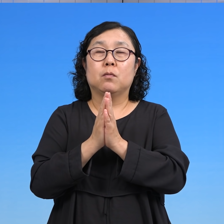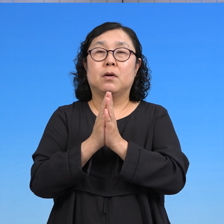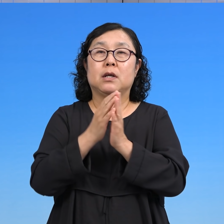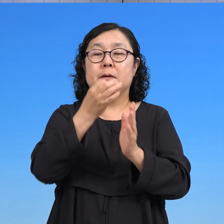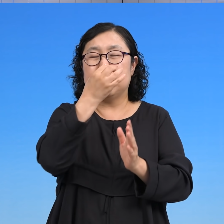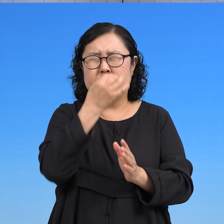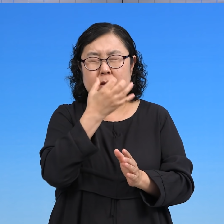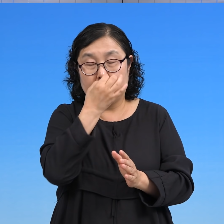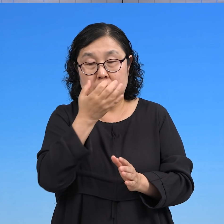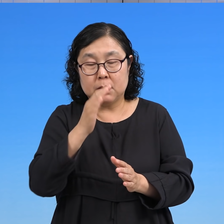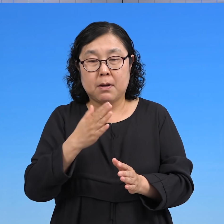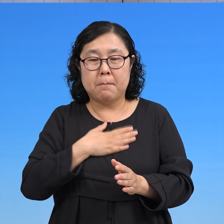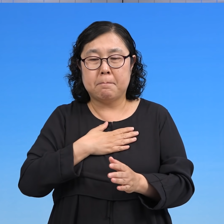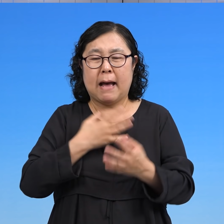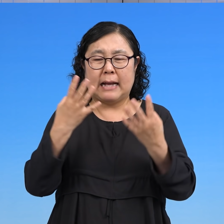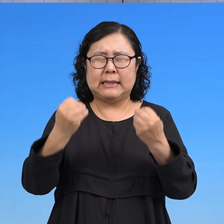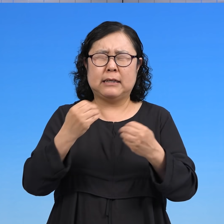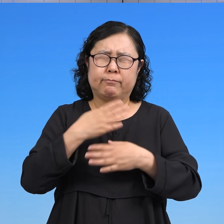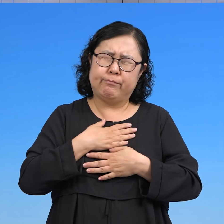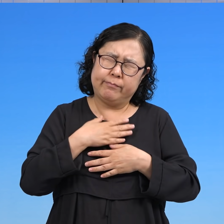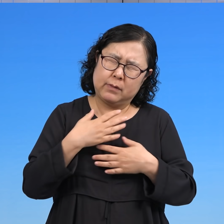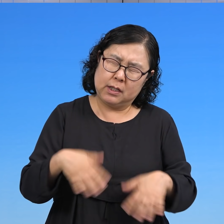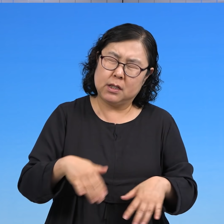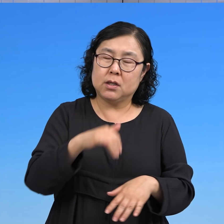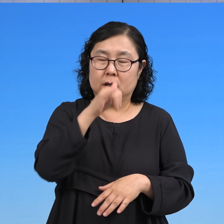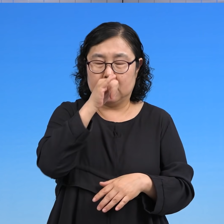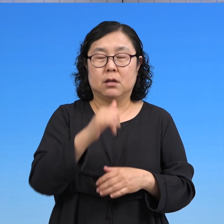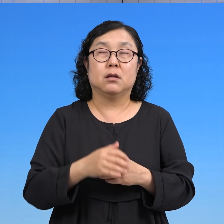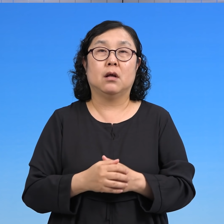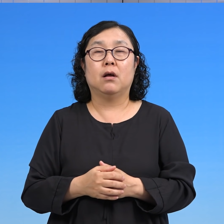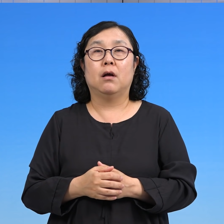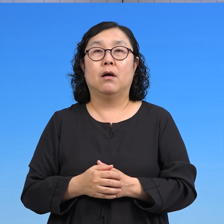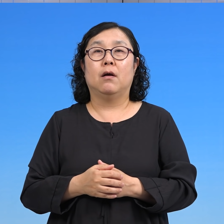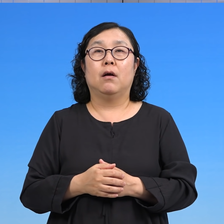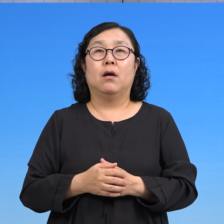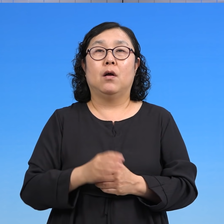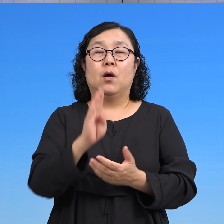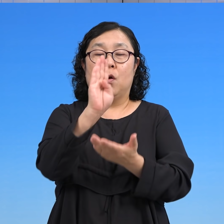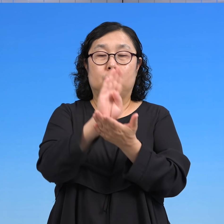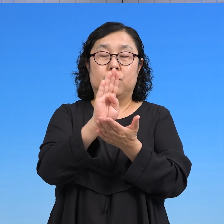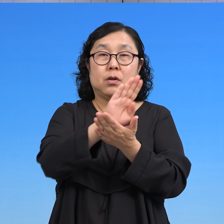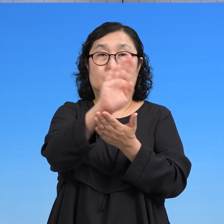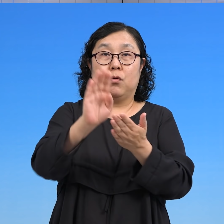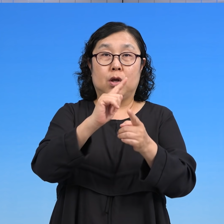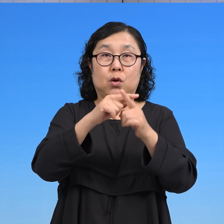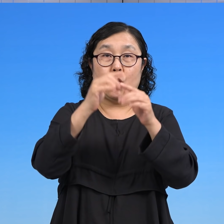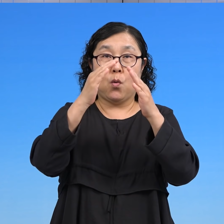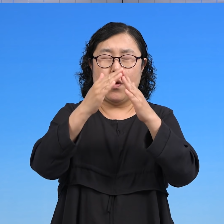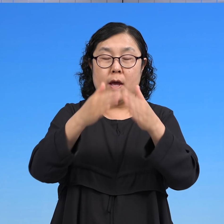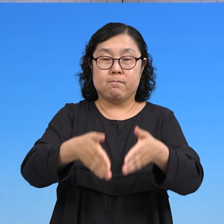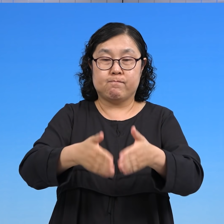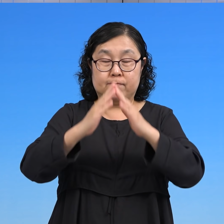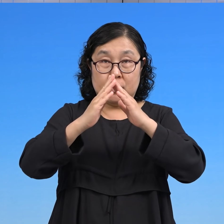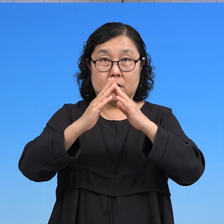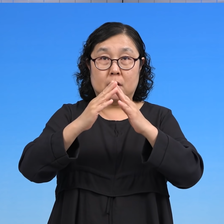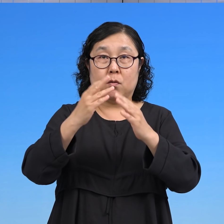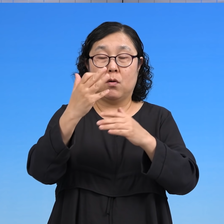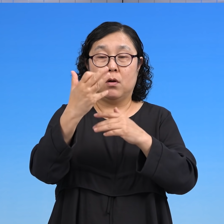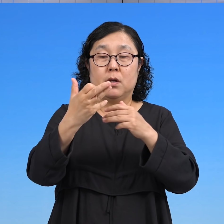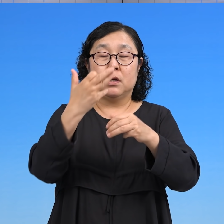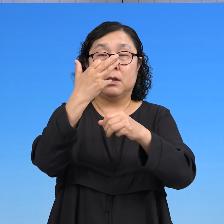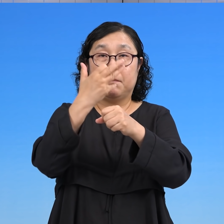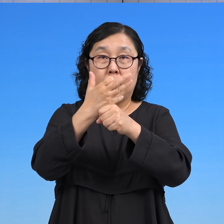그 과정에서 엘리야가 뭐 얼마나 지쳐 있었겠습니까? 저는 엘리야를 이해하는 게요, 분당 우리를 개척하고 18년